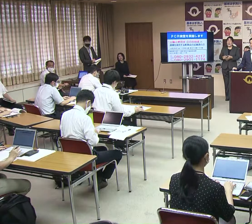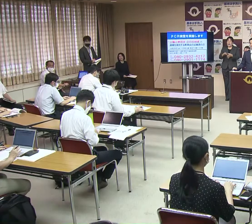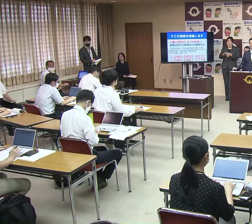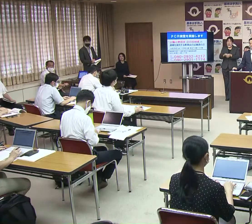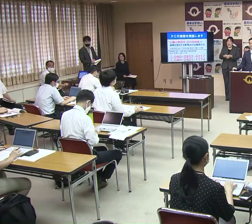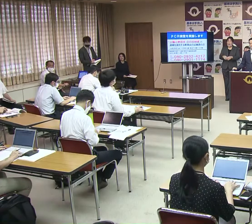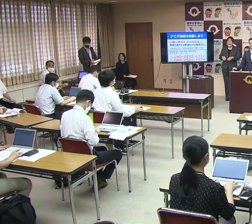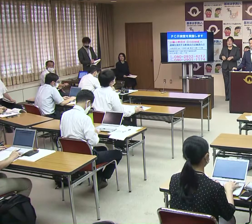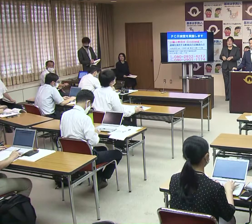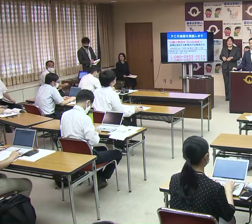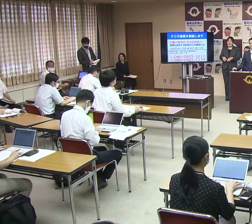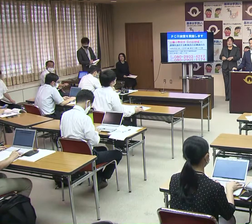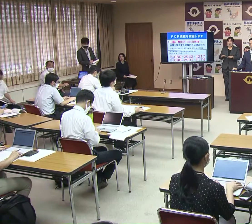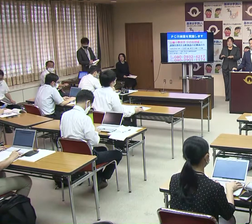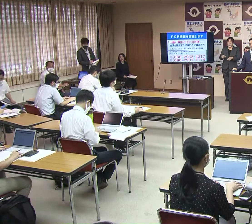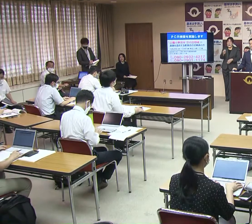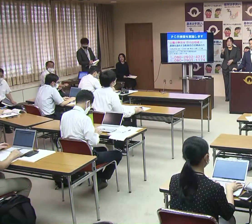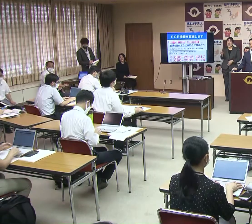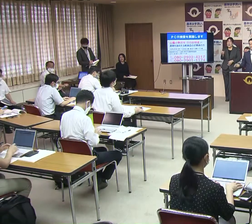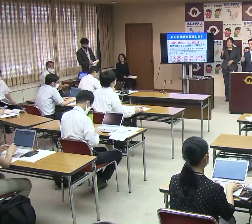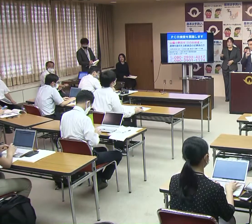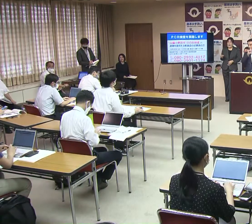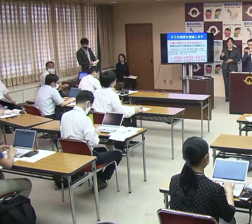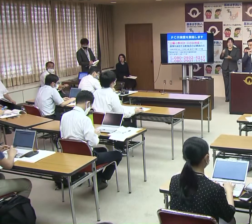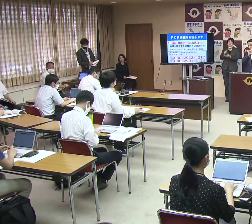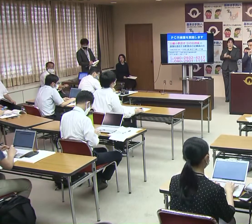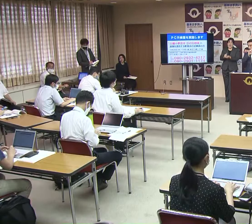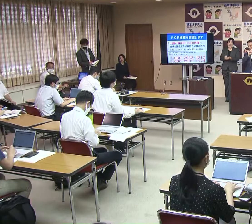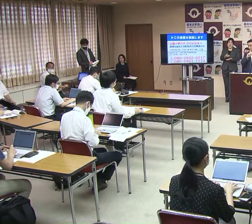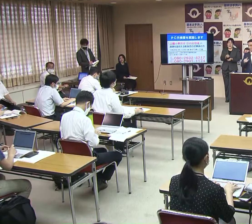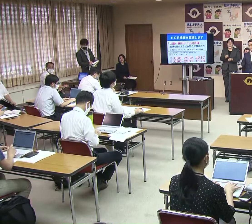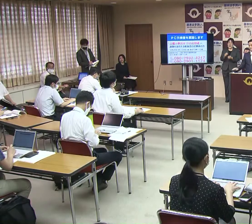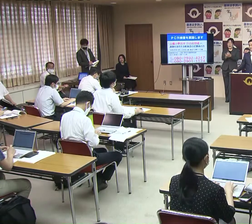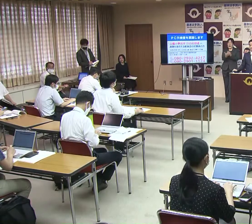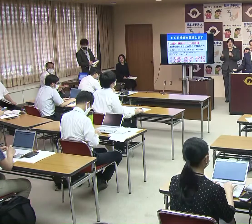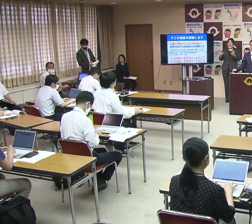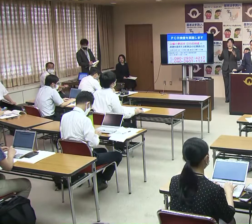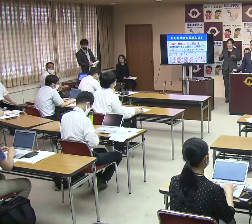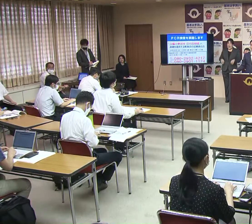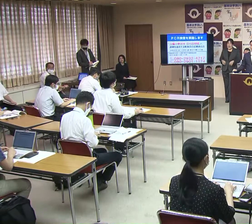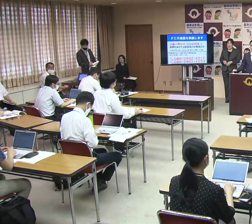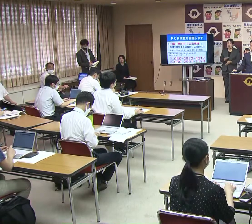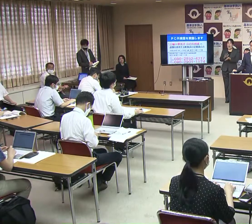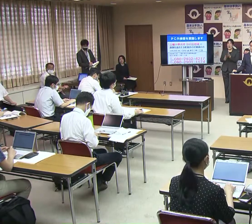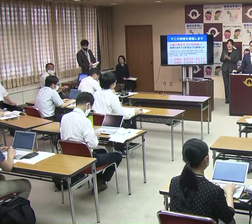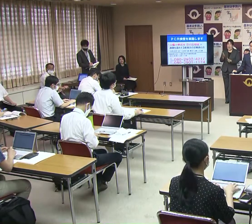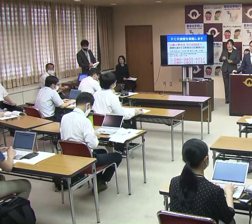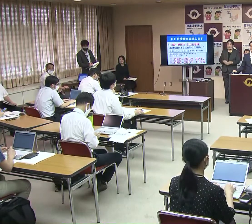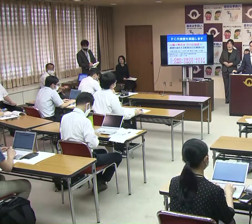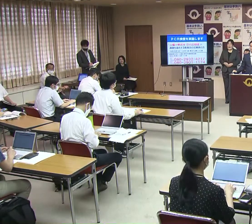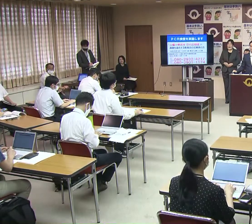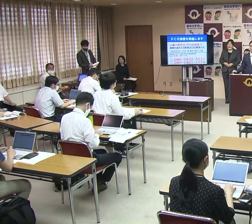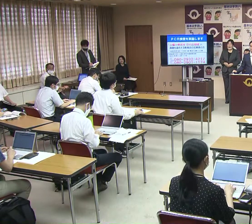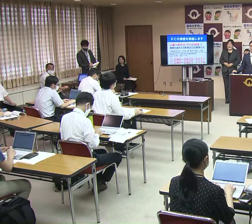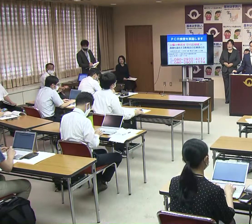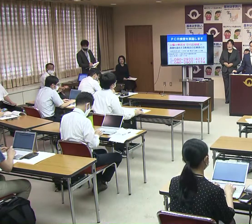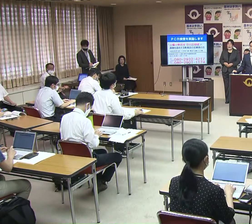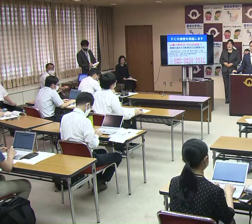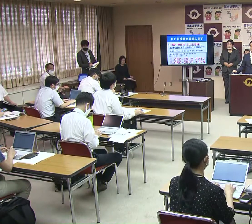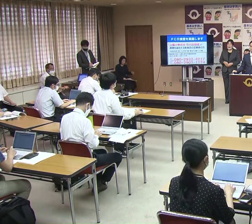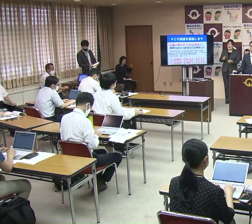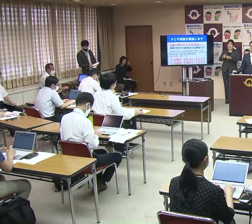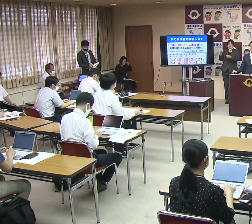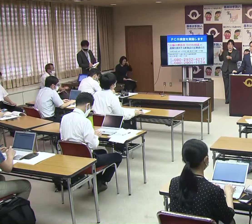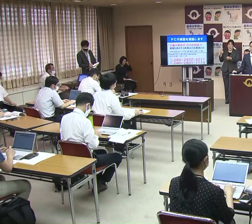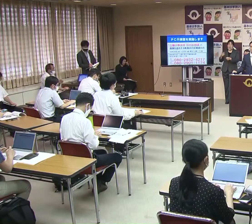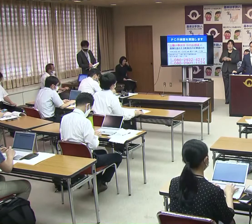当日、おととい月曜日だったんですが、知事の会見がなかったもので、改めてなんですけれども、まあ、昨年、